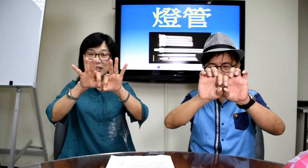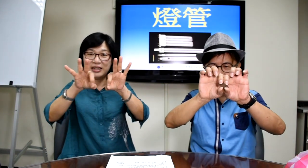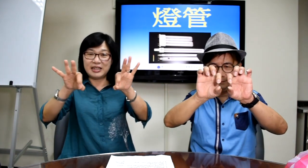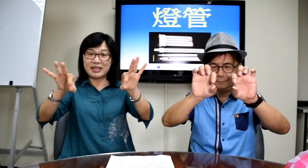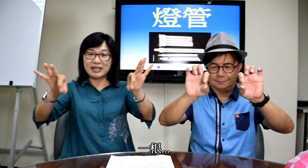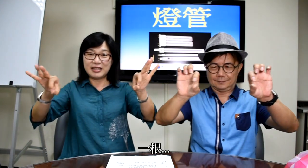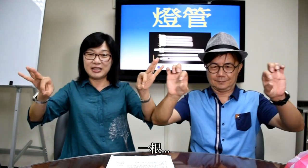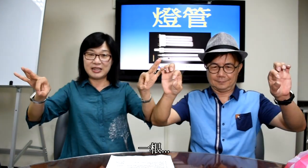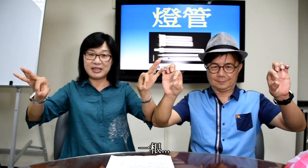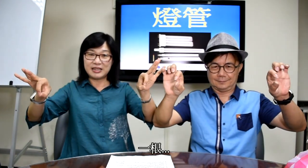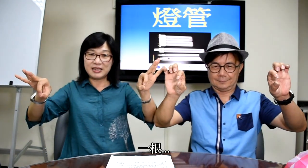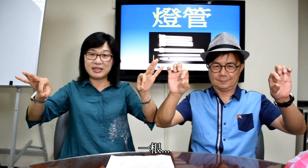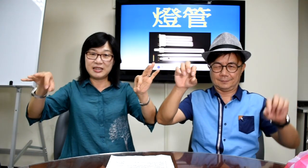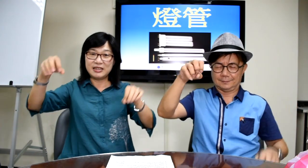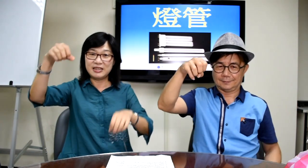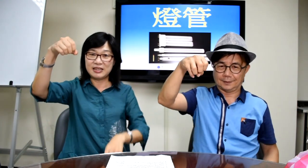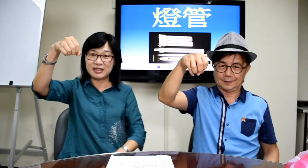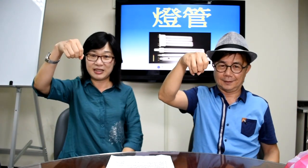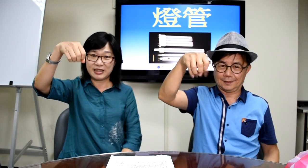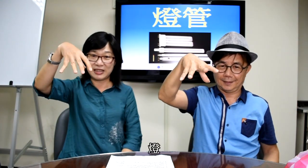一根灯，